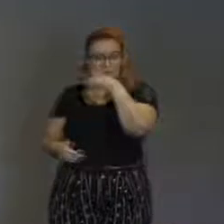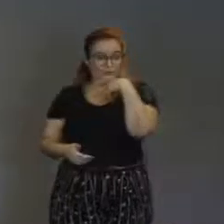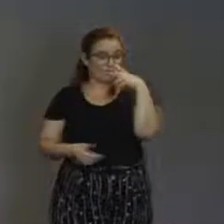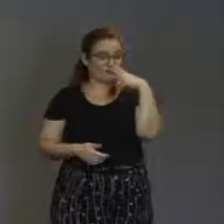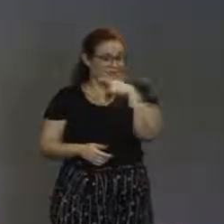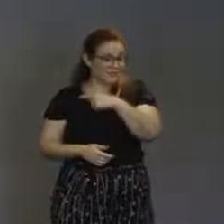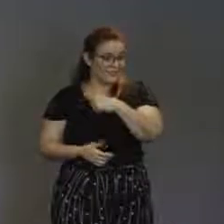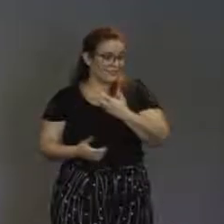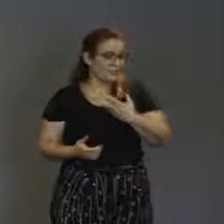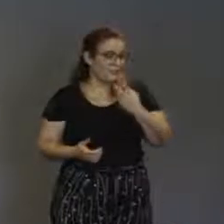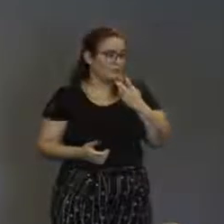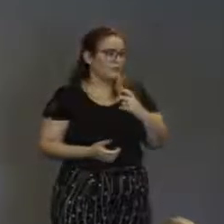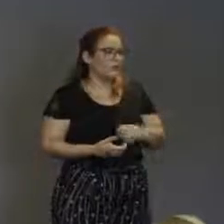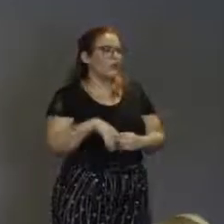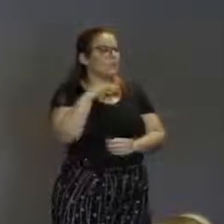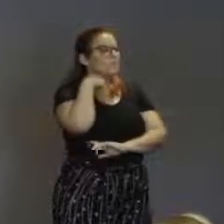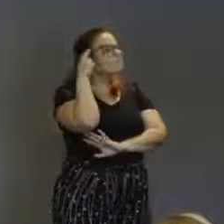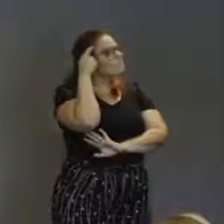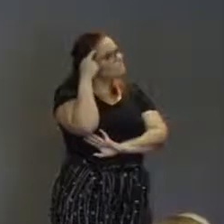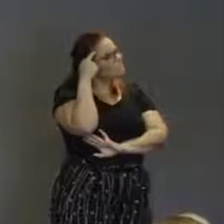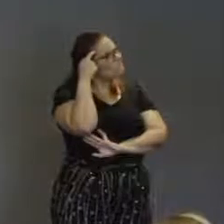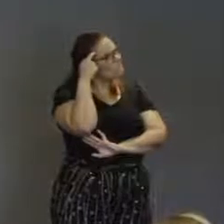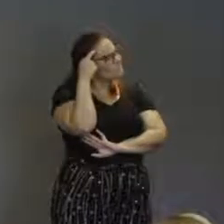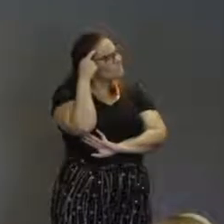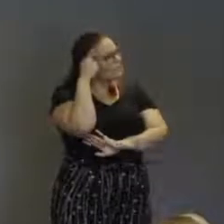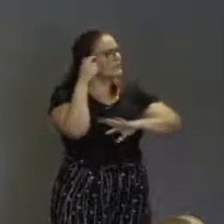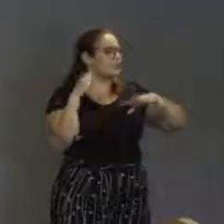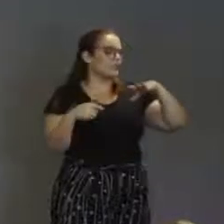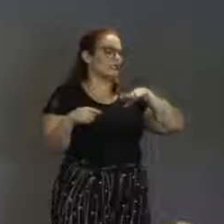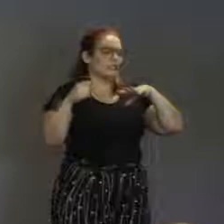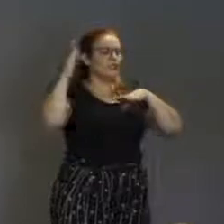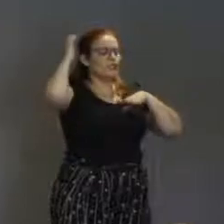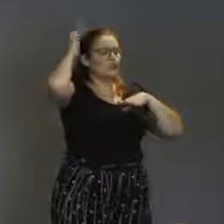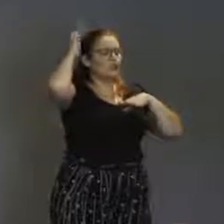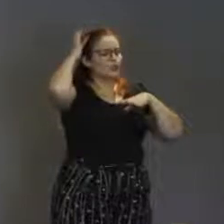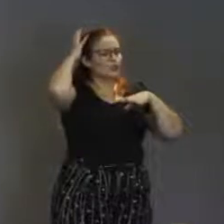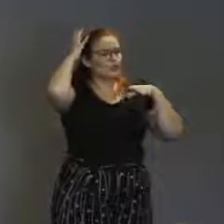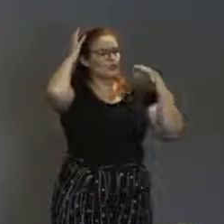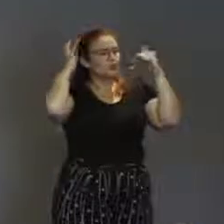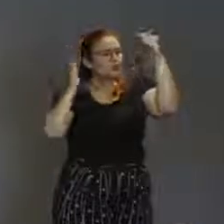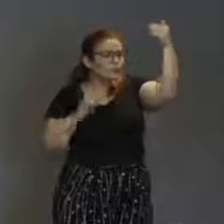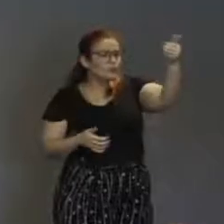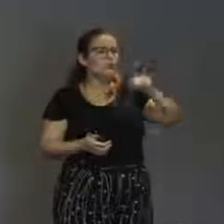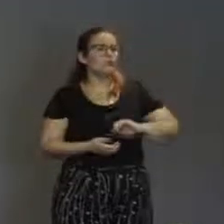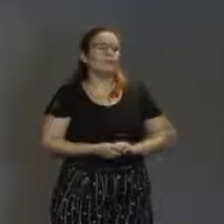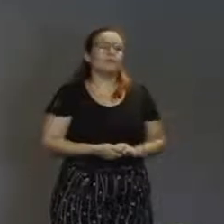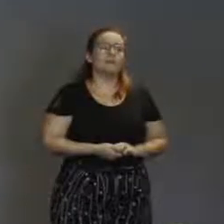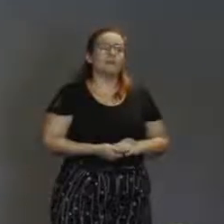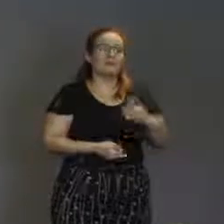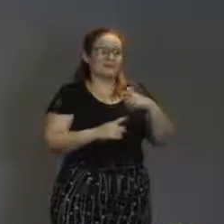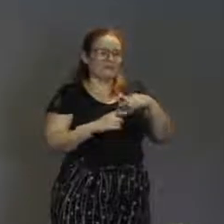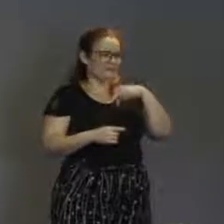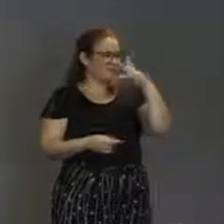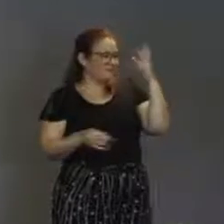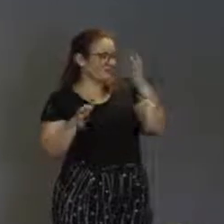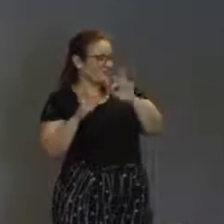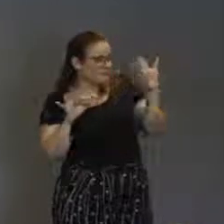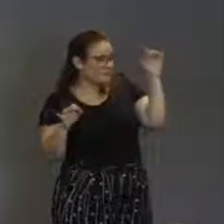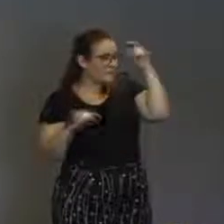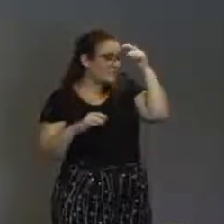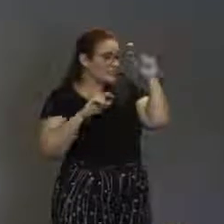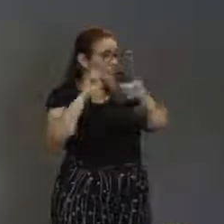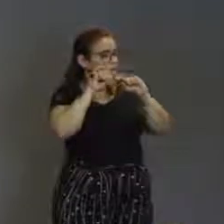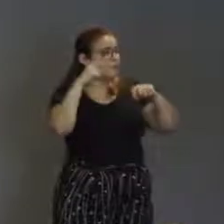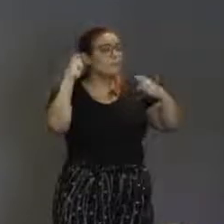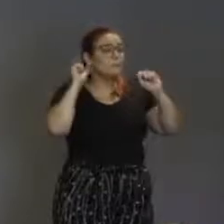Não, eu fiquei encafifada com a história de cidade do futuro, né? Porque o futuro, eu acho que a grande delícia da gente pensar o futuro é a gente poder